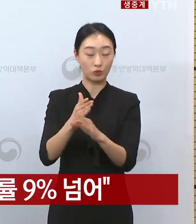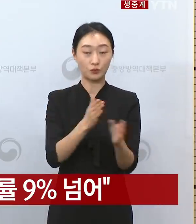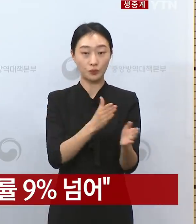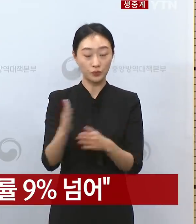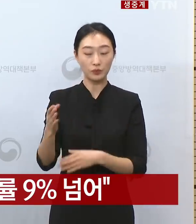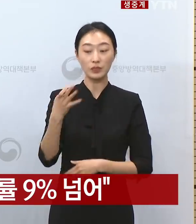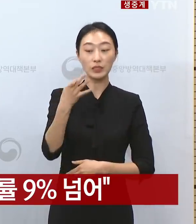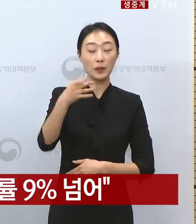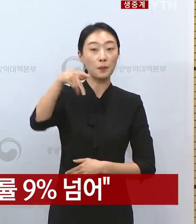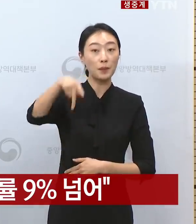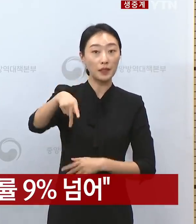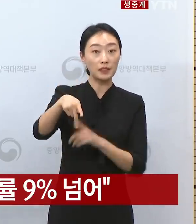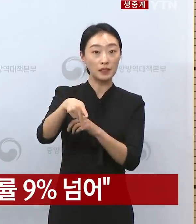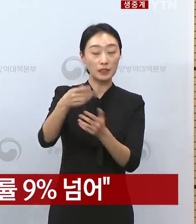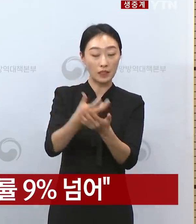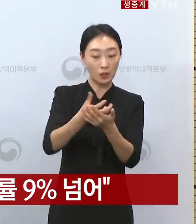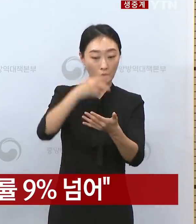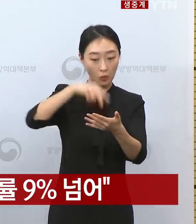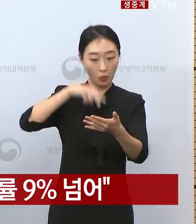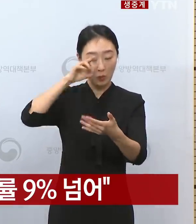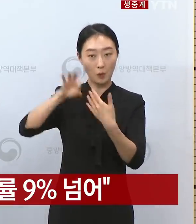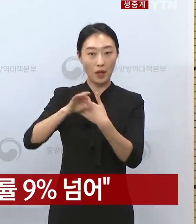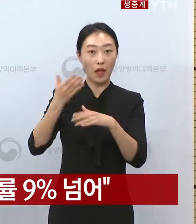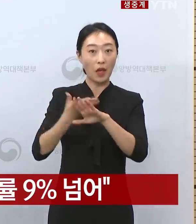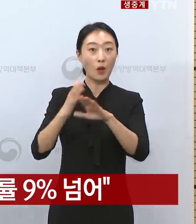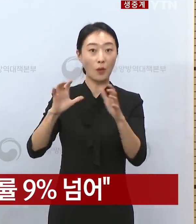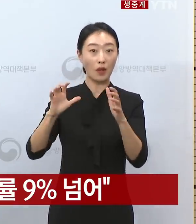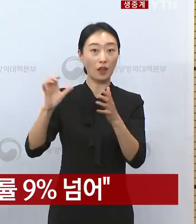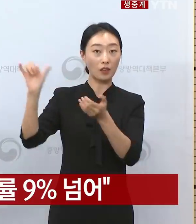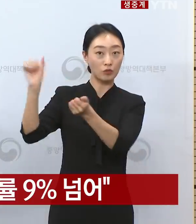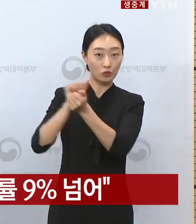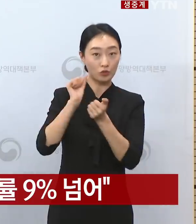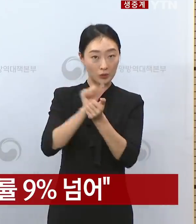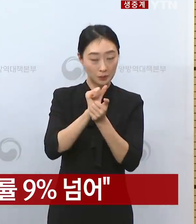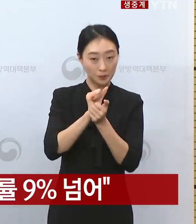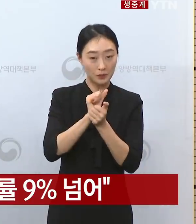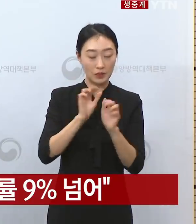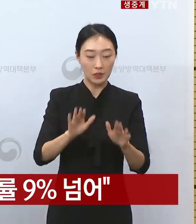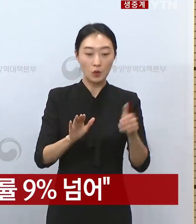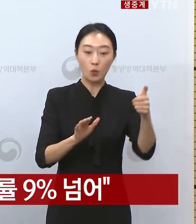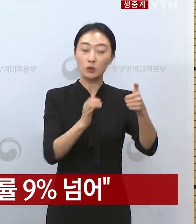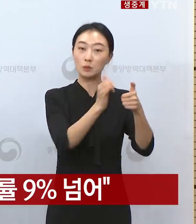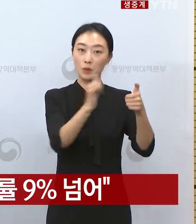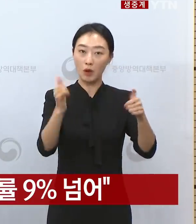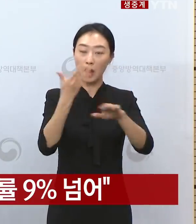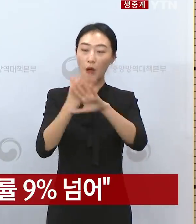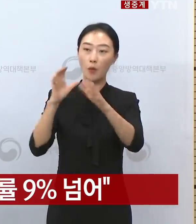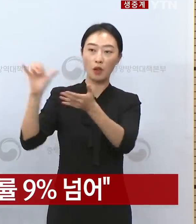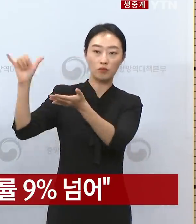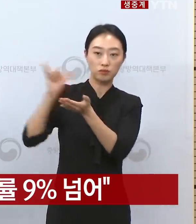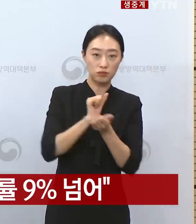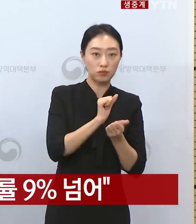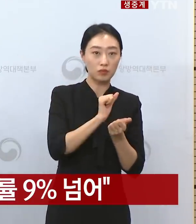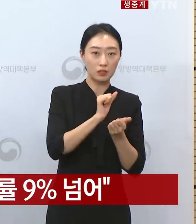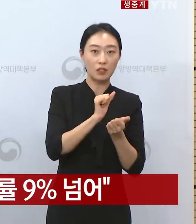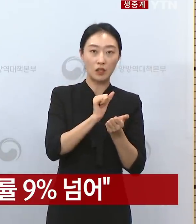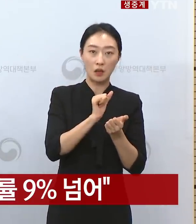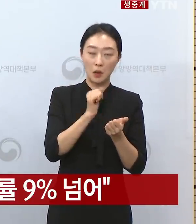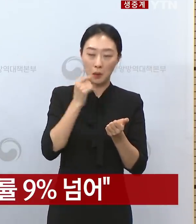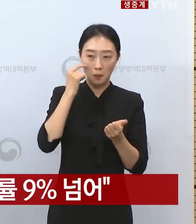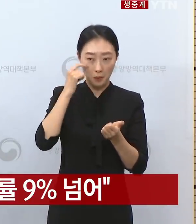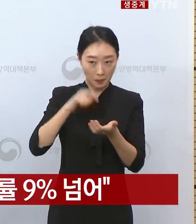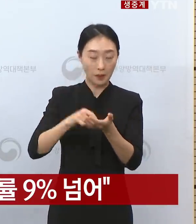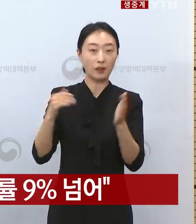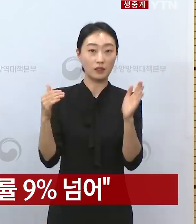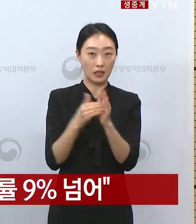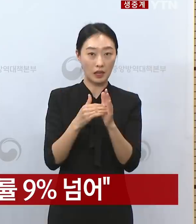14쪽의 해외 유입 추정 사례 현황입니다. 현재 50명 정도가 해외에서 유입된 걸로 추정하고 있습니다. 이